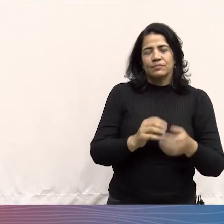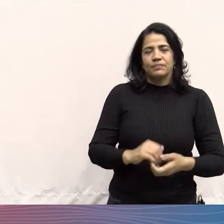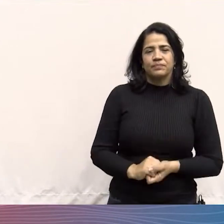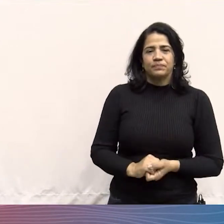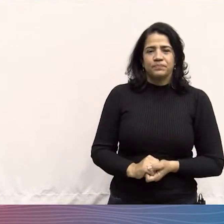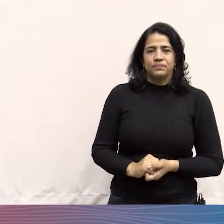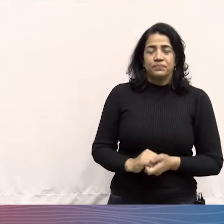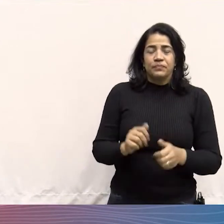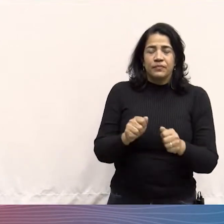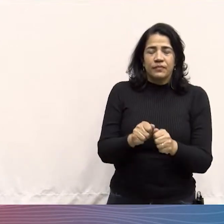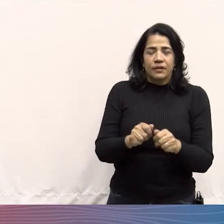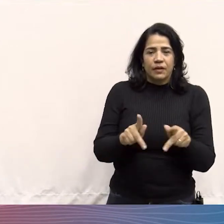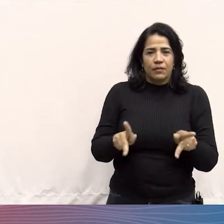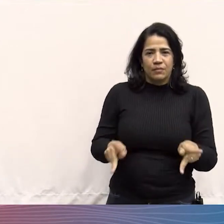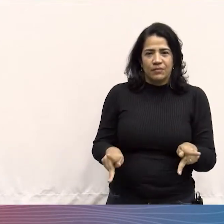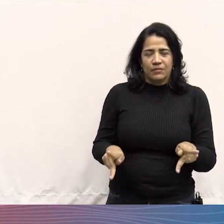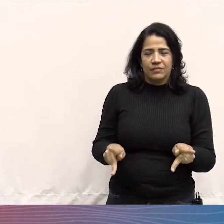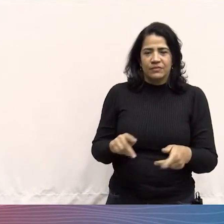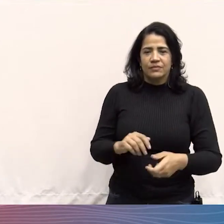Apocalipse.